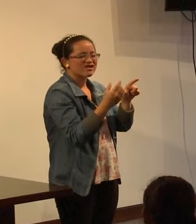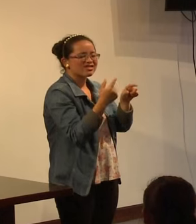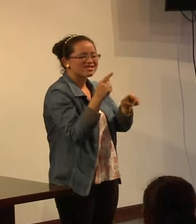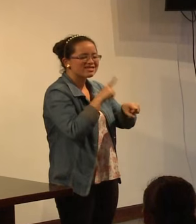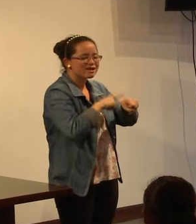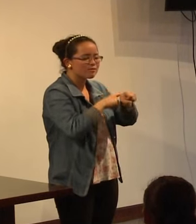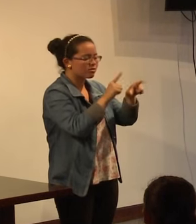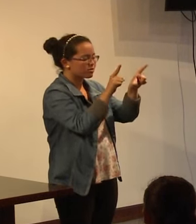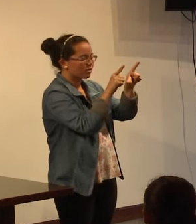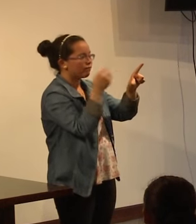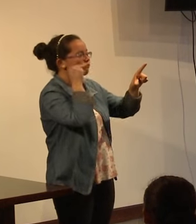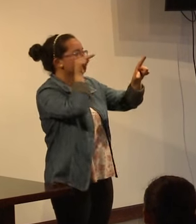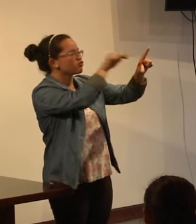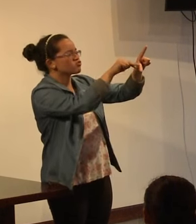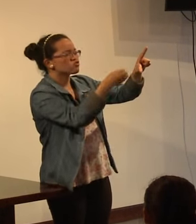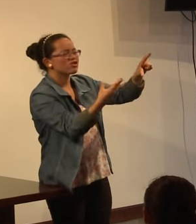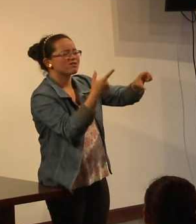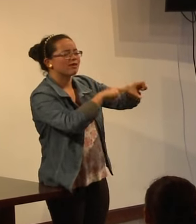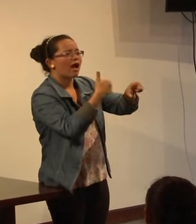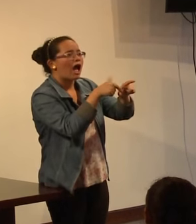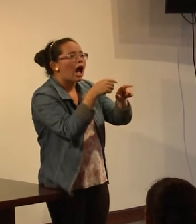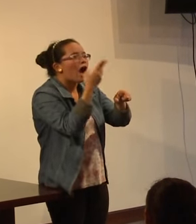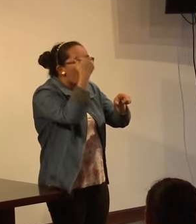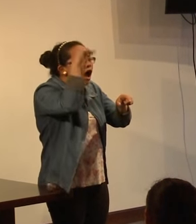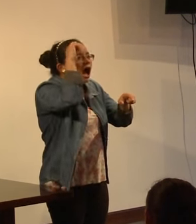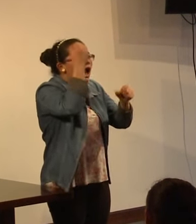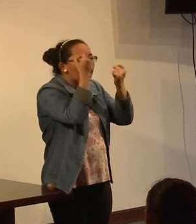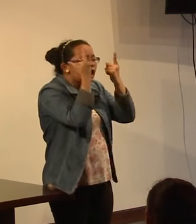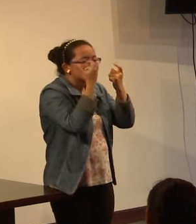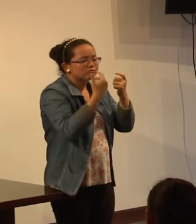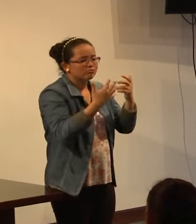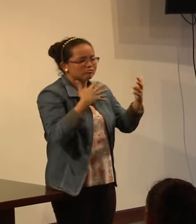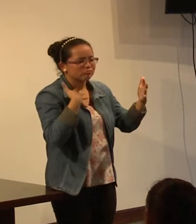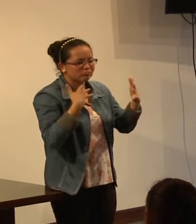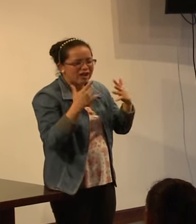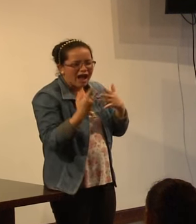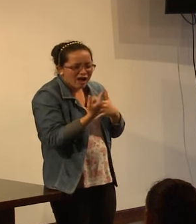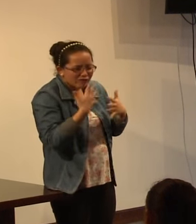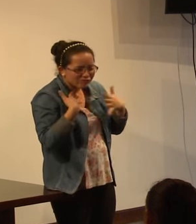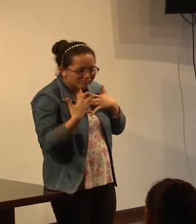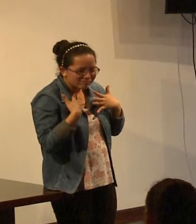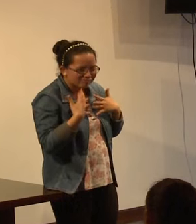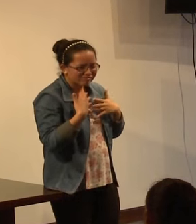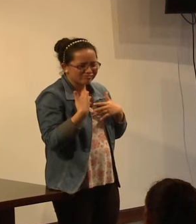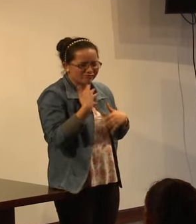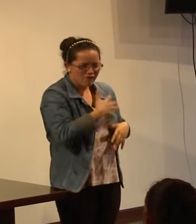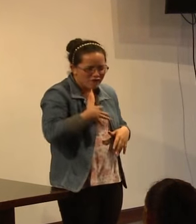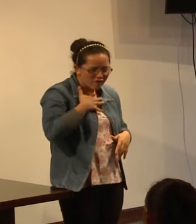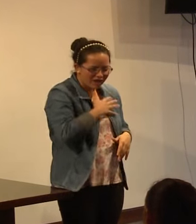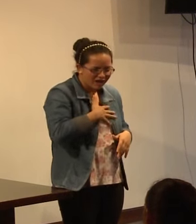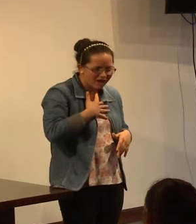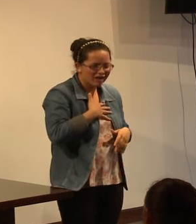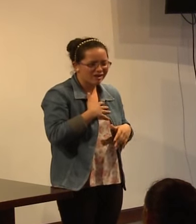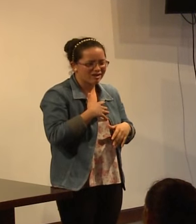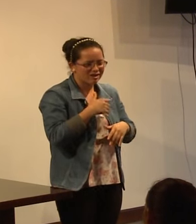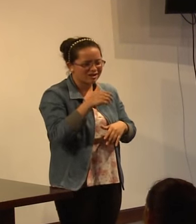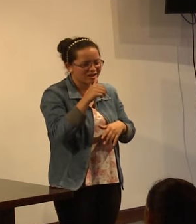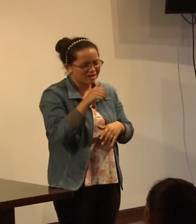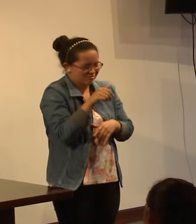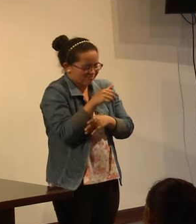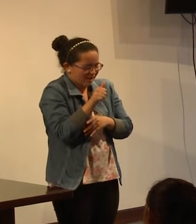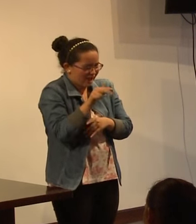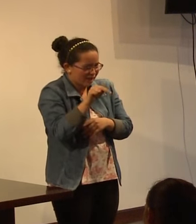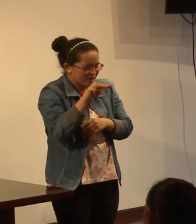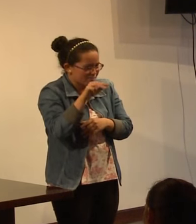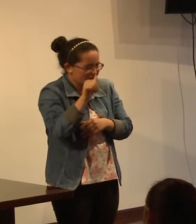decodificando un producto audiovisual? Una película, una serie de dibujos animados, un noticiero. Ahora, desde hace 15 años, con toda la expresión del